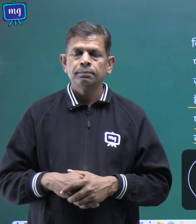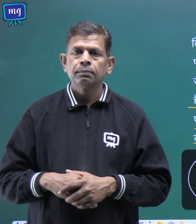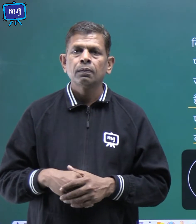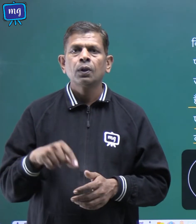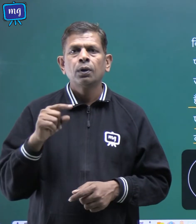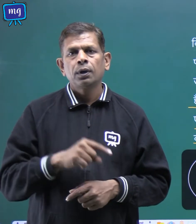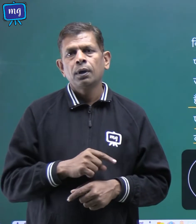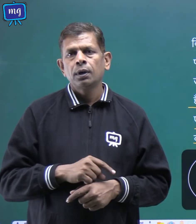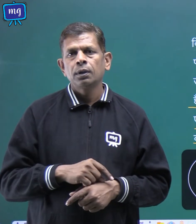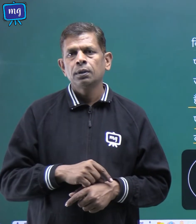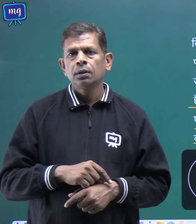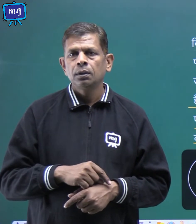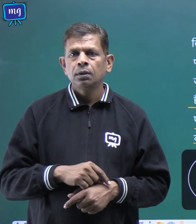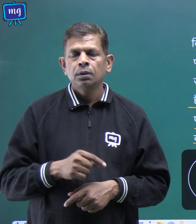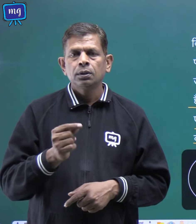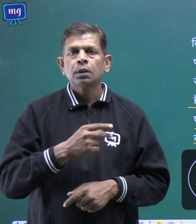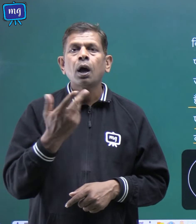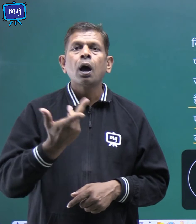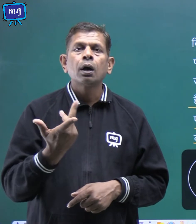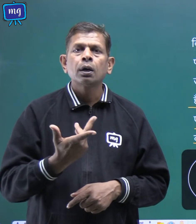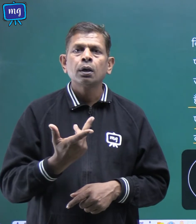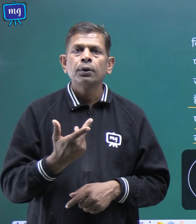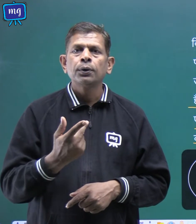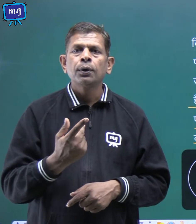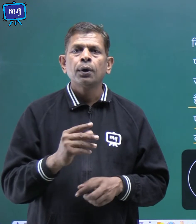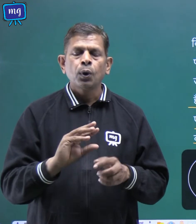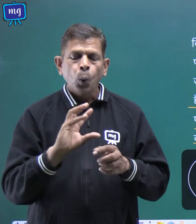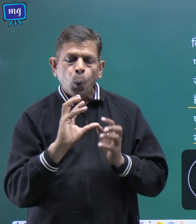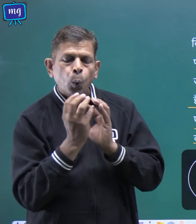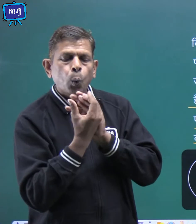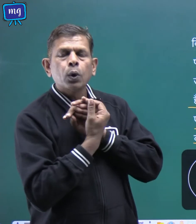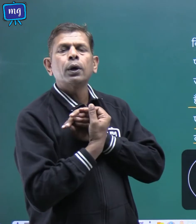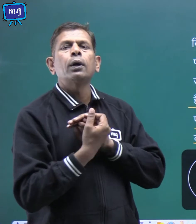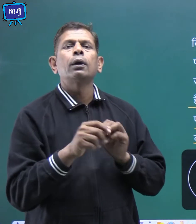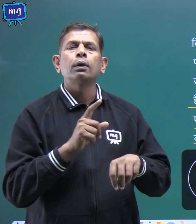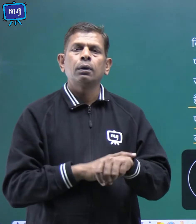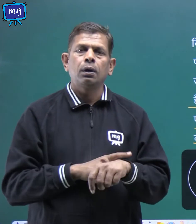तो ये इसका क्या कहलाता है बच्चों? घूर्णन काल।